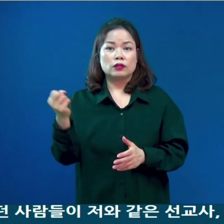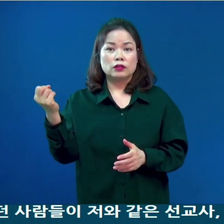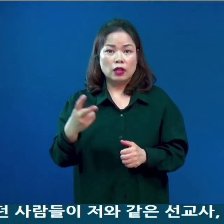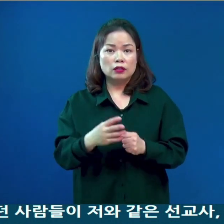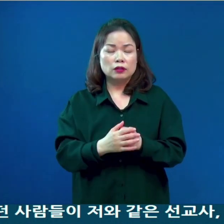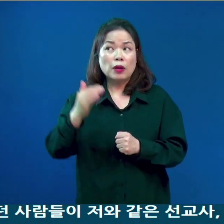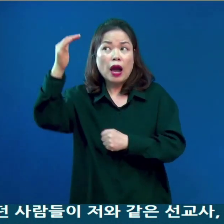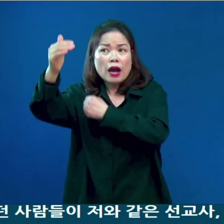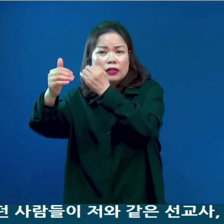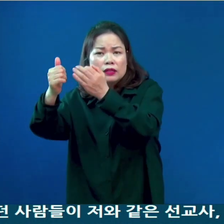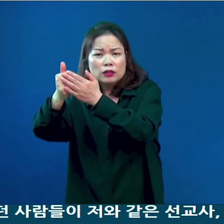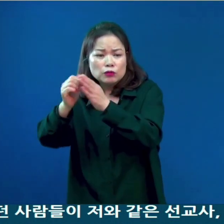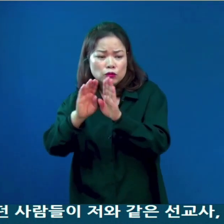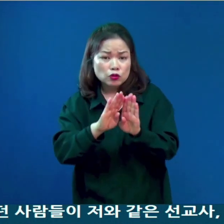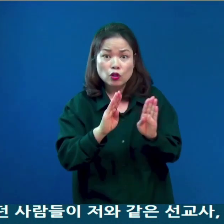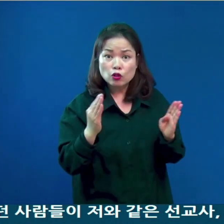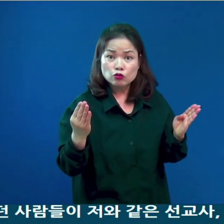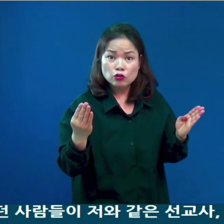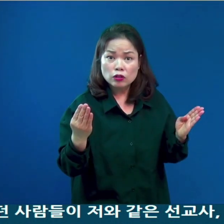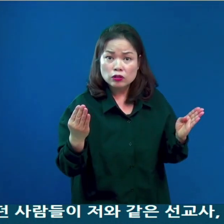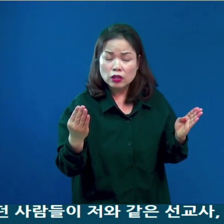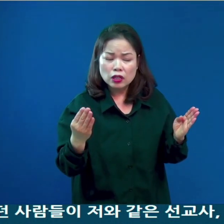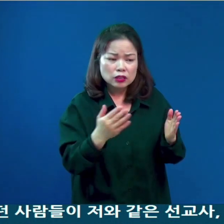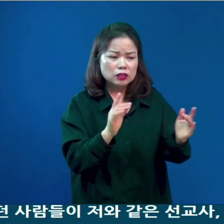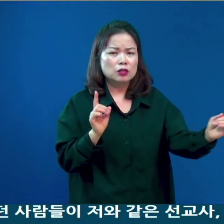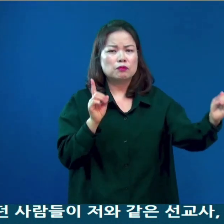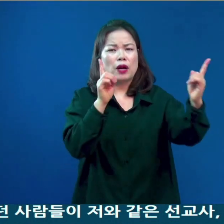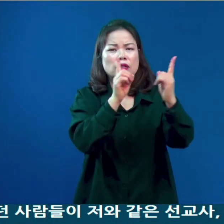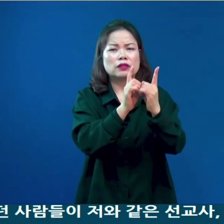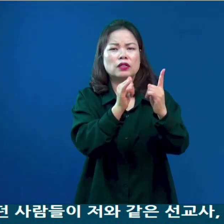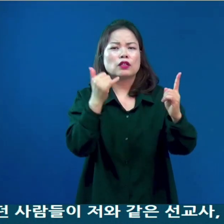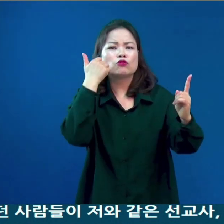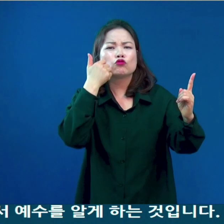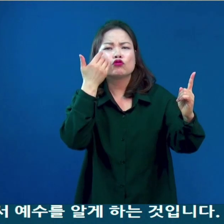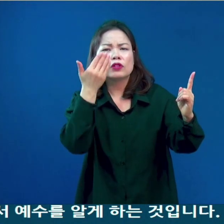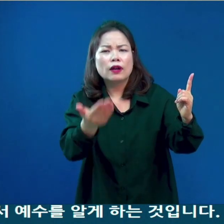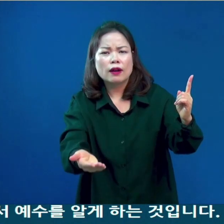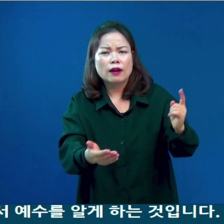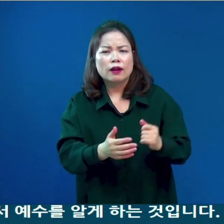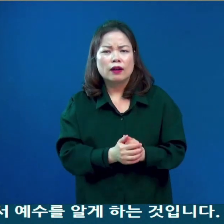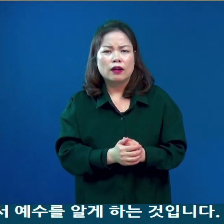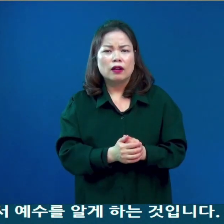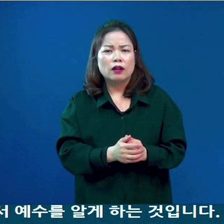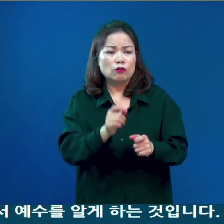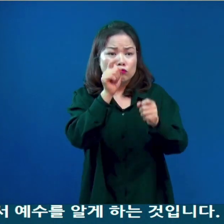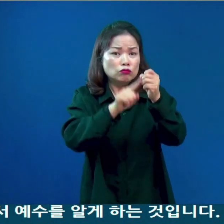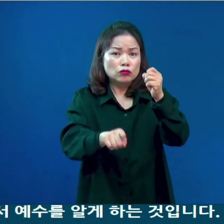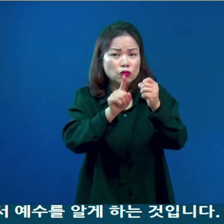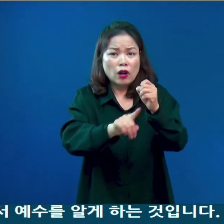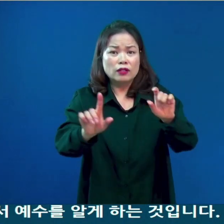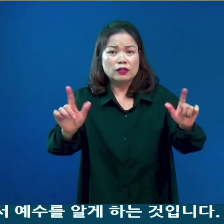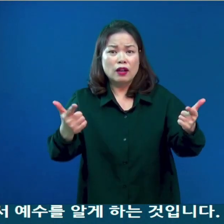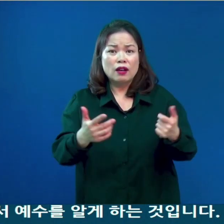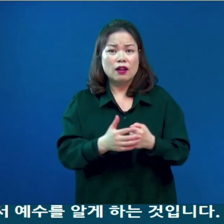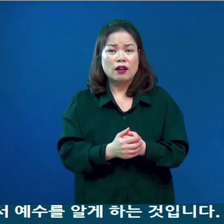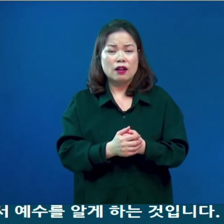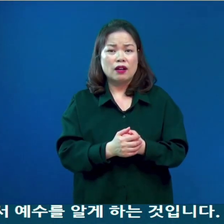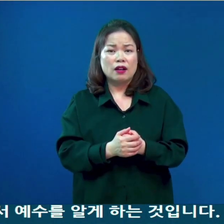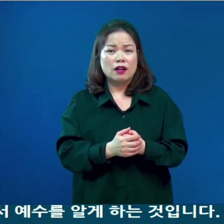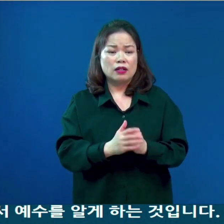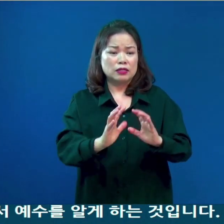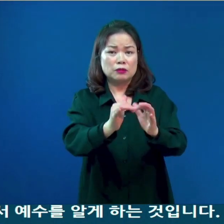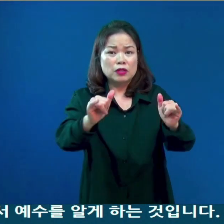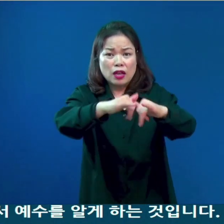그래서 하나님이 여셨는데 그들을 맞이한 자들이 누구냐? 불교가 아니에요.